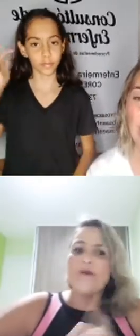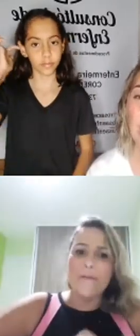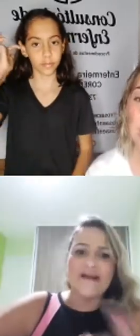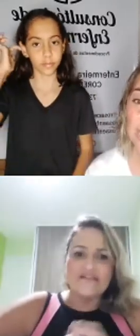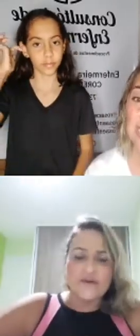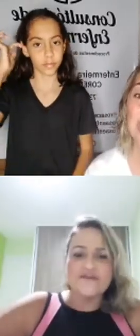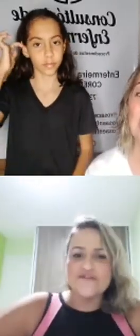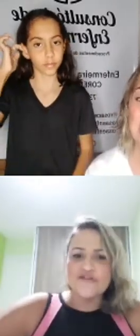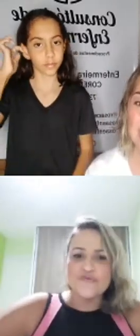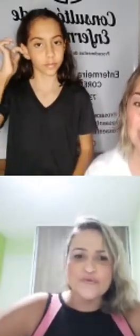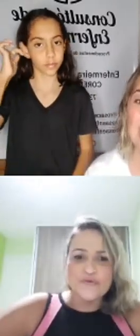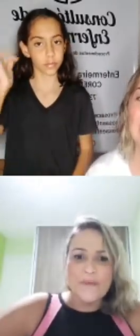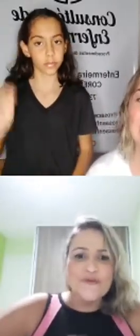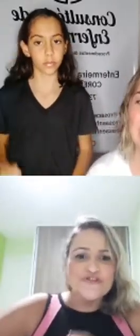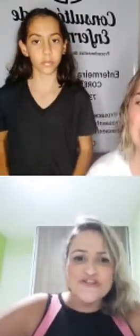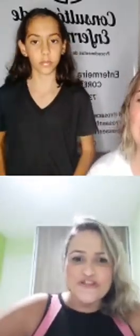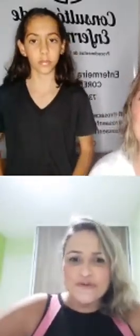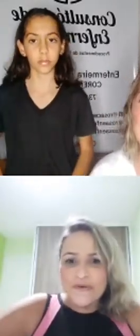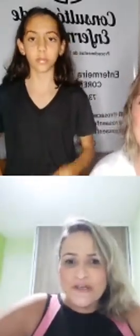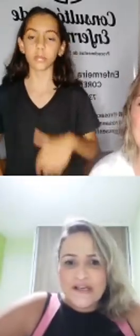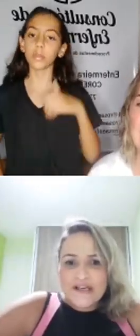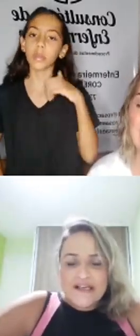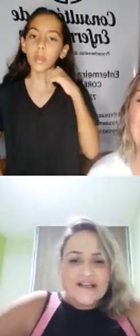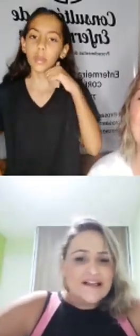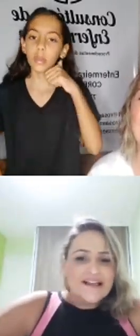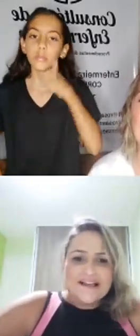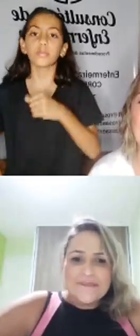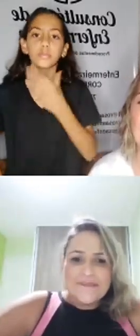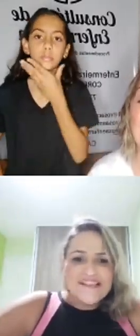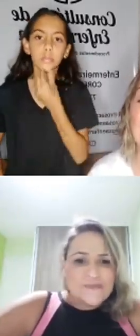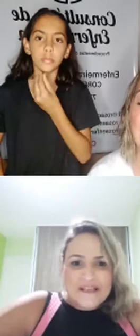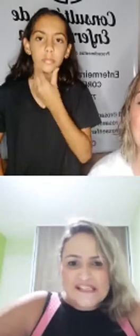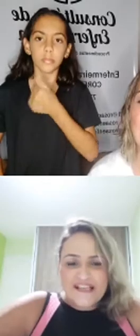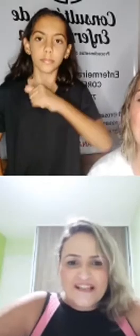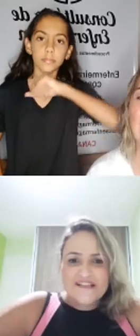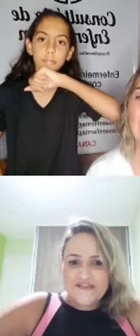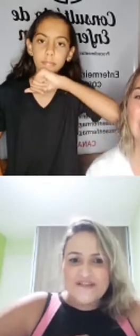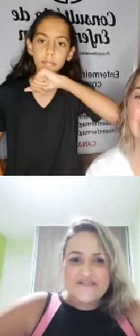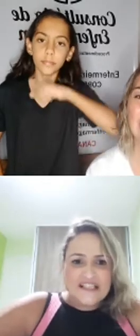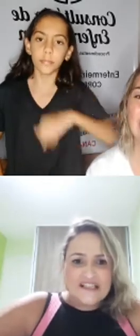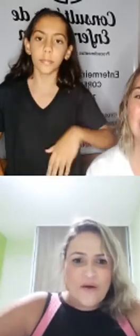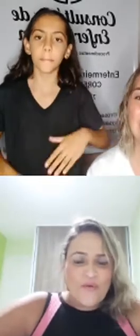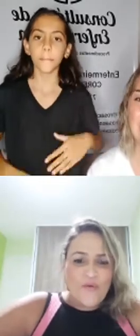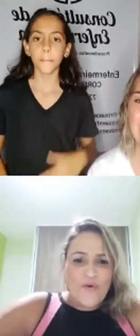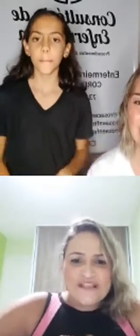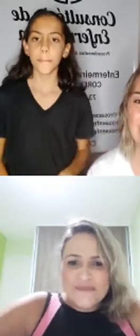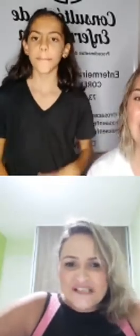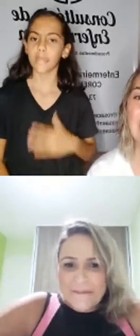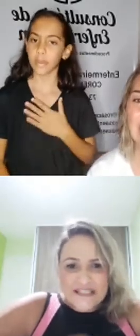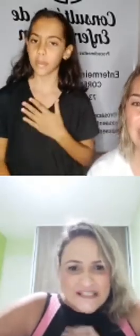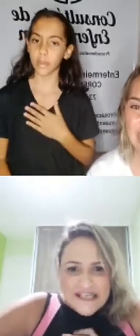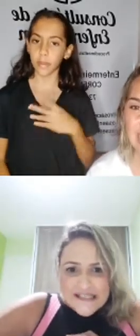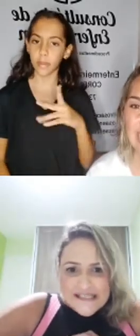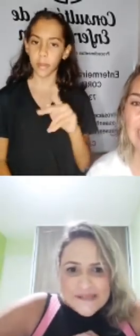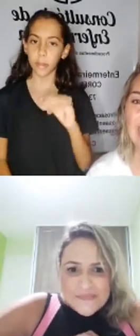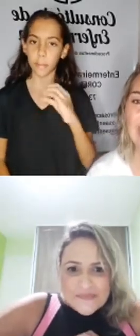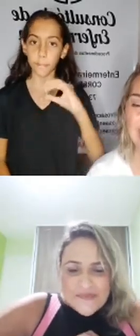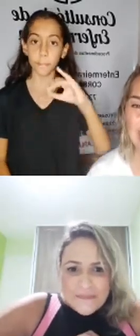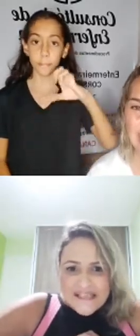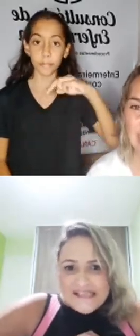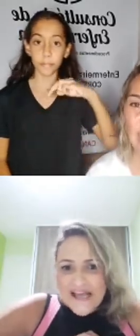certeza meu pai faltam de junto, meu Dindo, minhas pacientes, que eu já vi que tem algumas, minhas